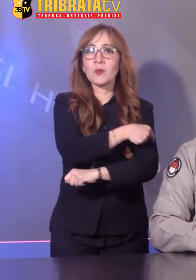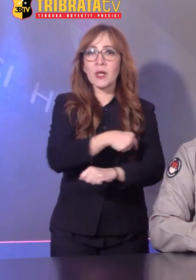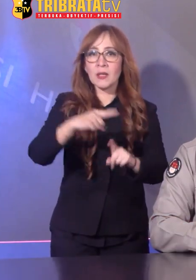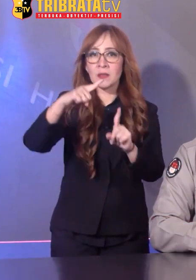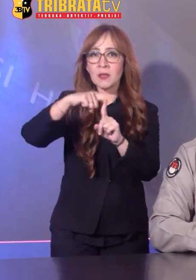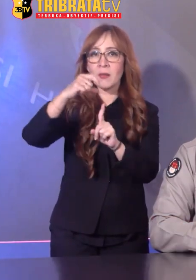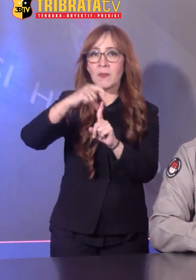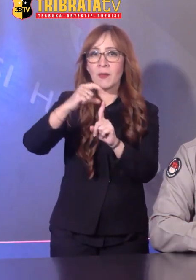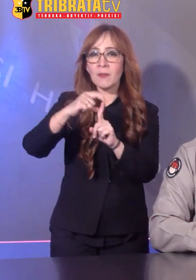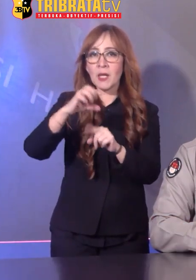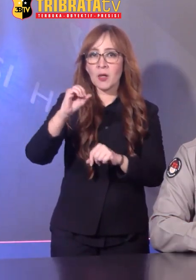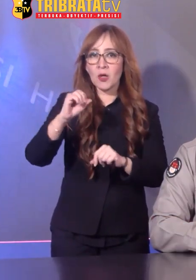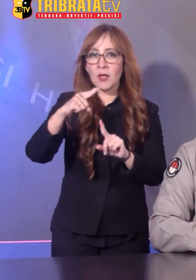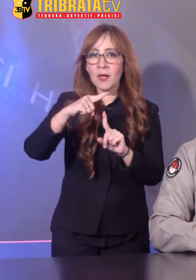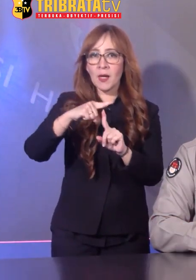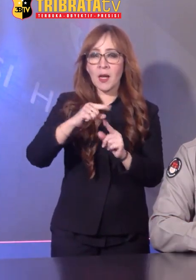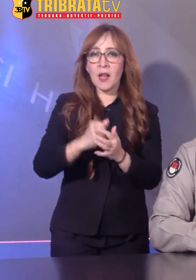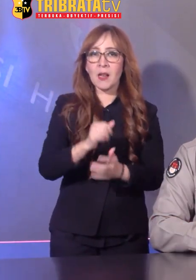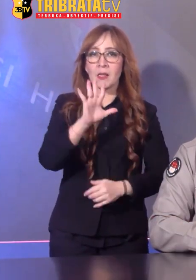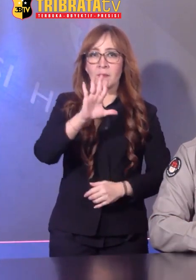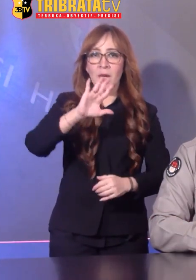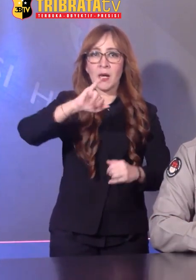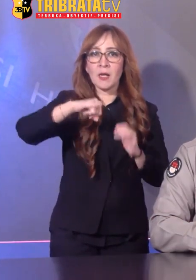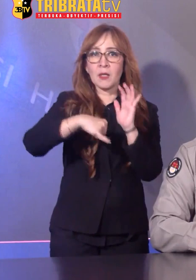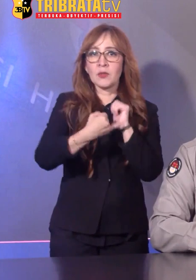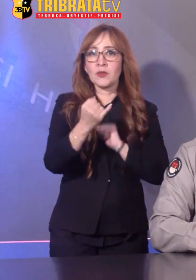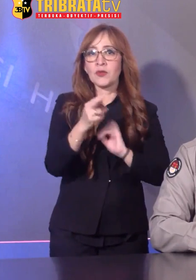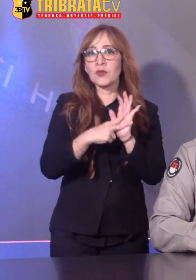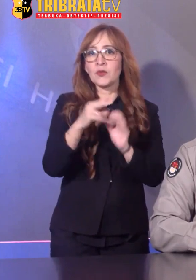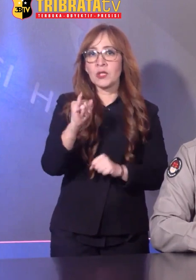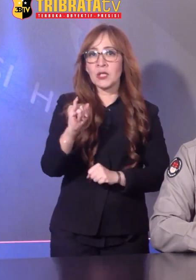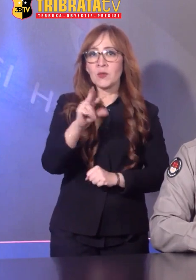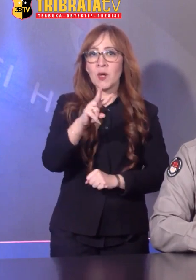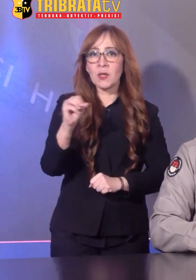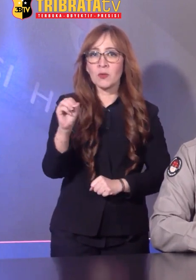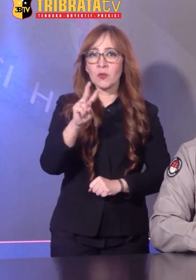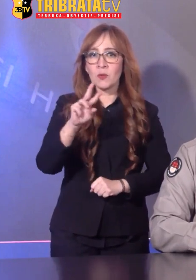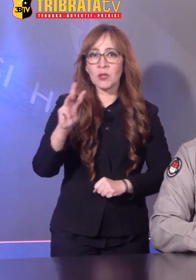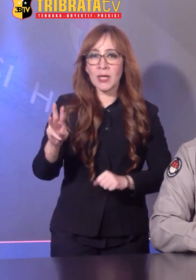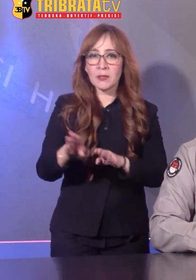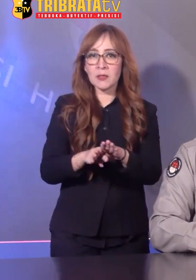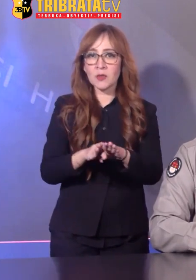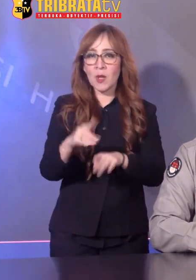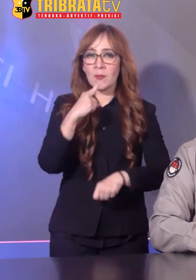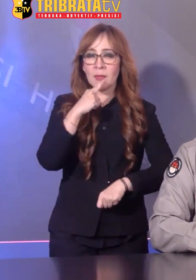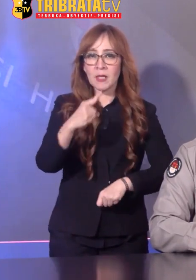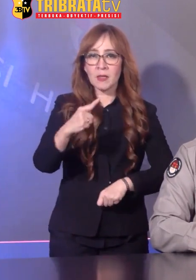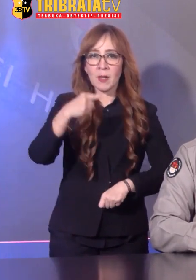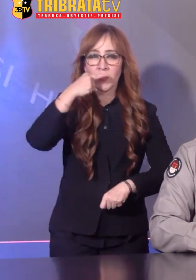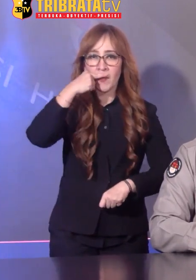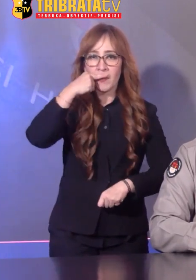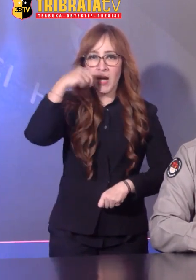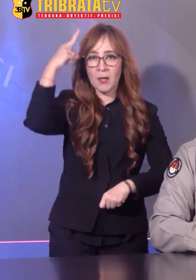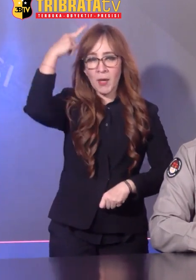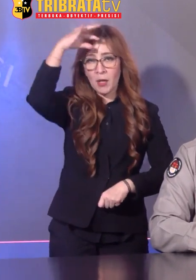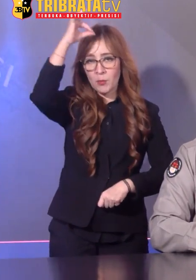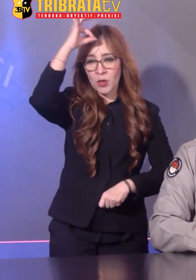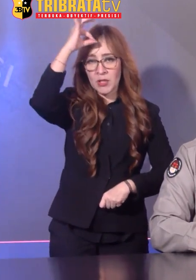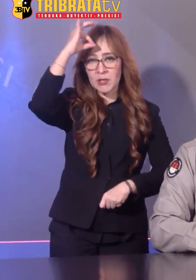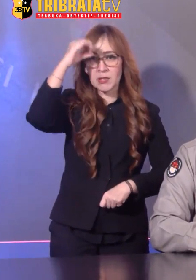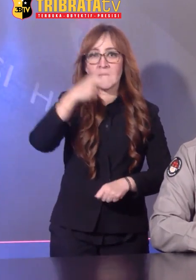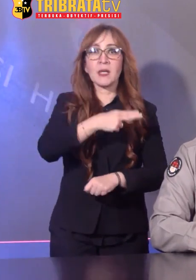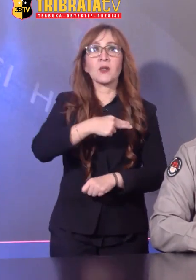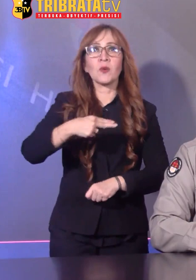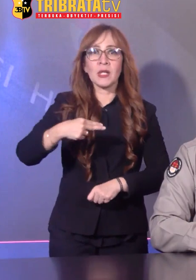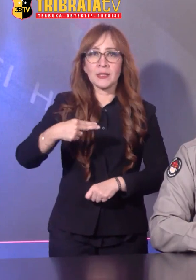Tanggal 5 Juni 2023 Atas perintah Bapak Kapolri Jenderal Polisi Dr. Andes Listio Sigit Prabowo